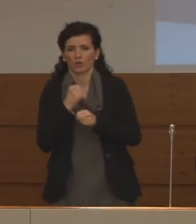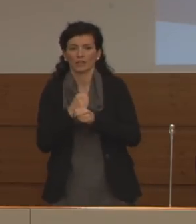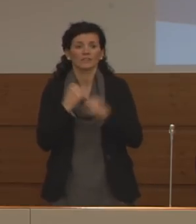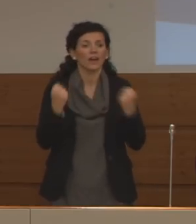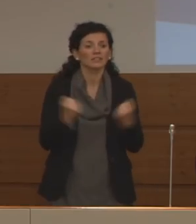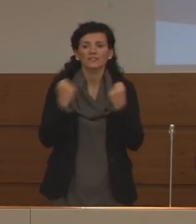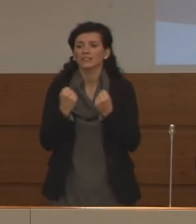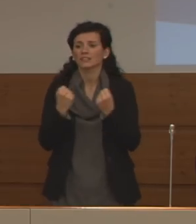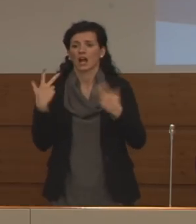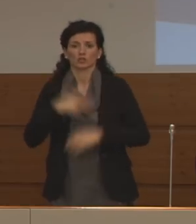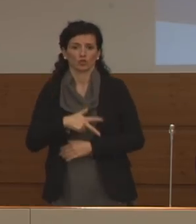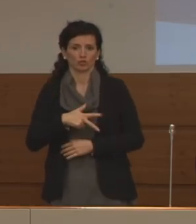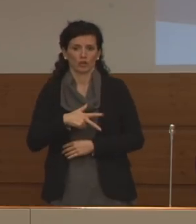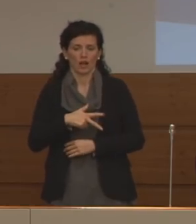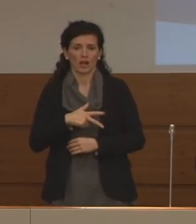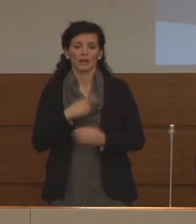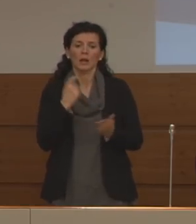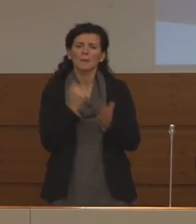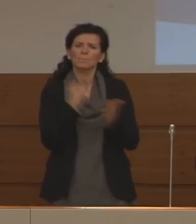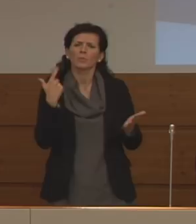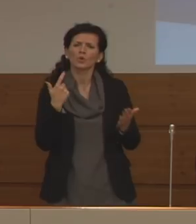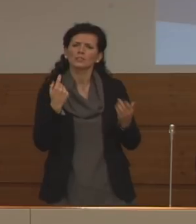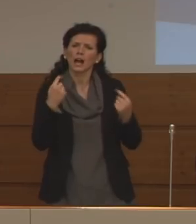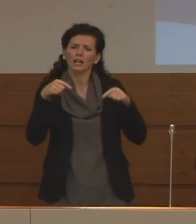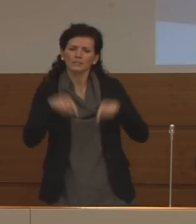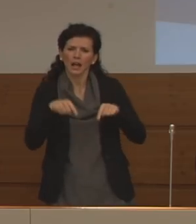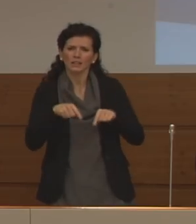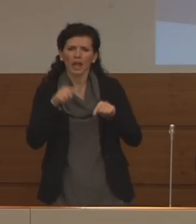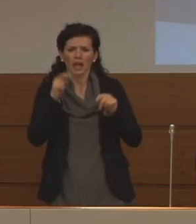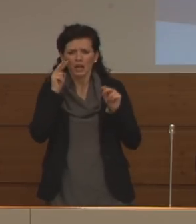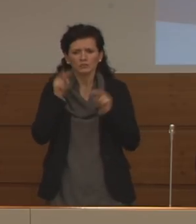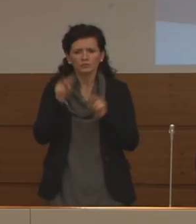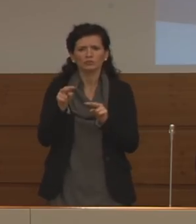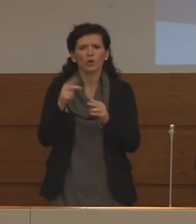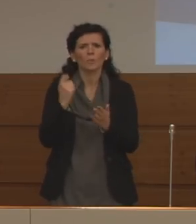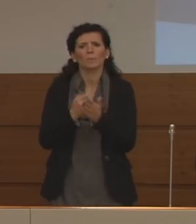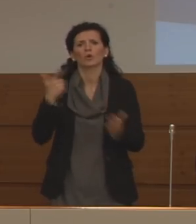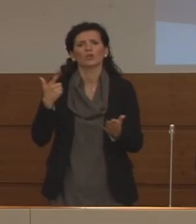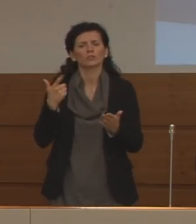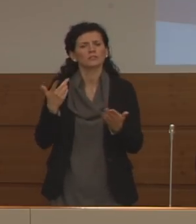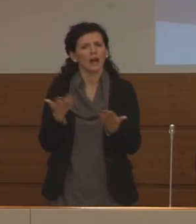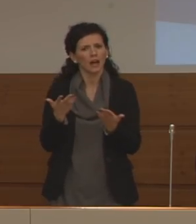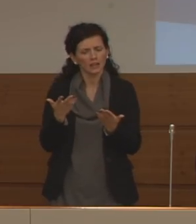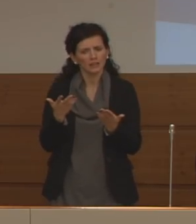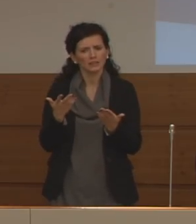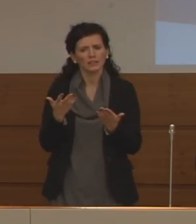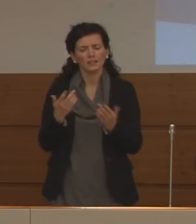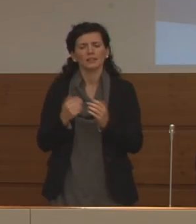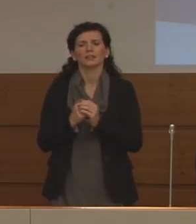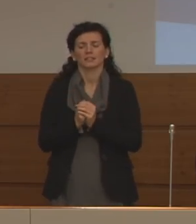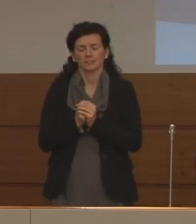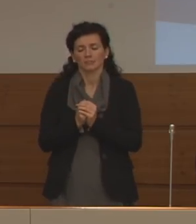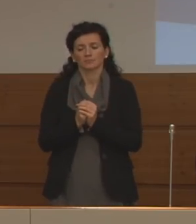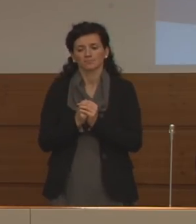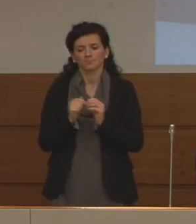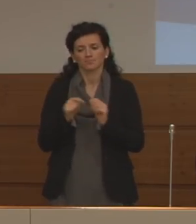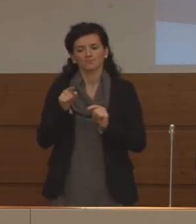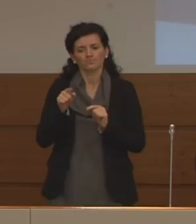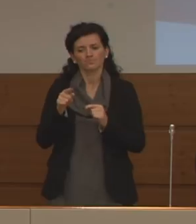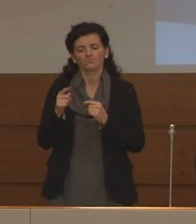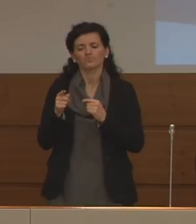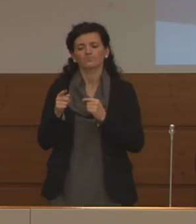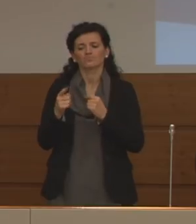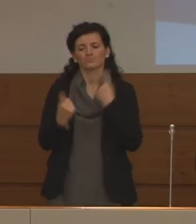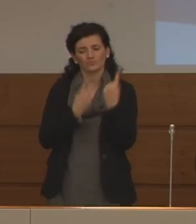sottolineare un altro aspetto rilevante che inerisce al meccanismo del